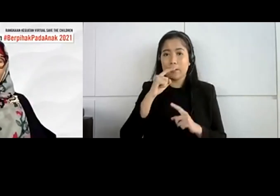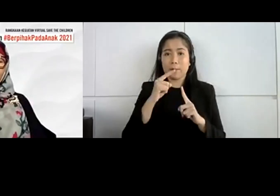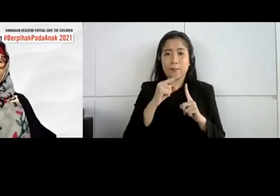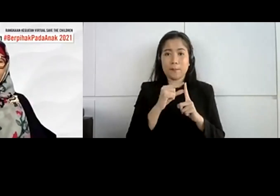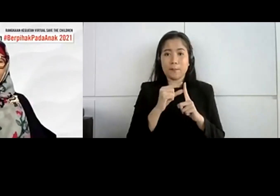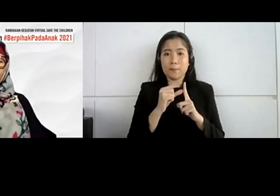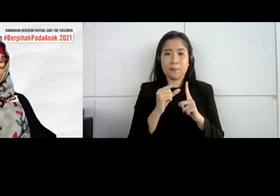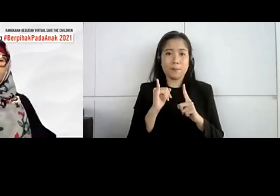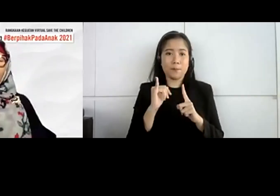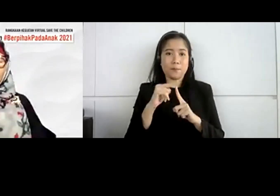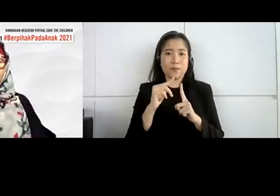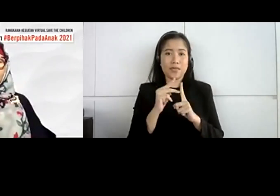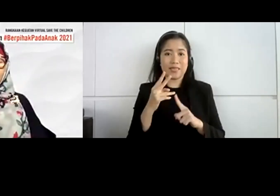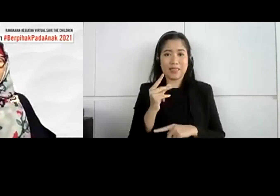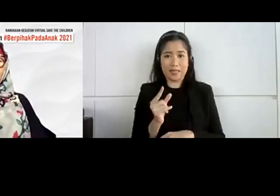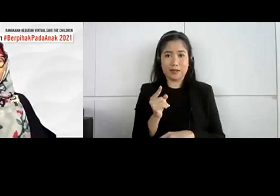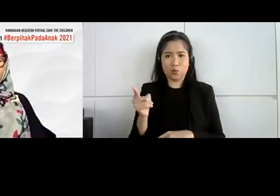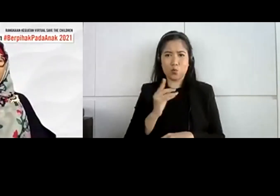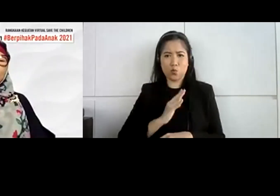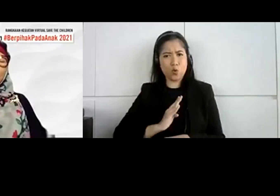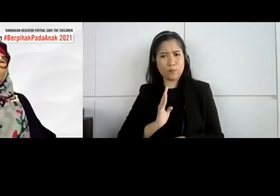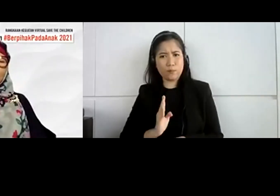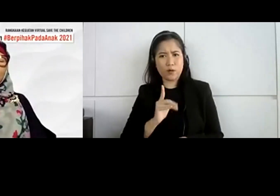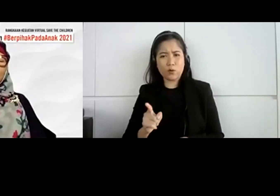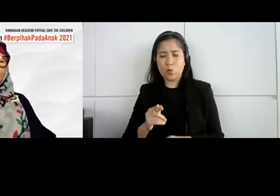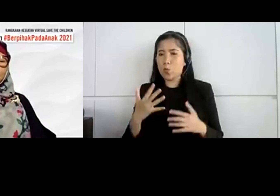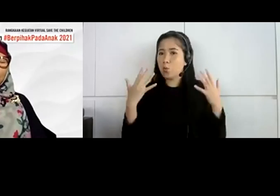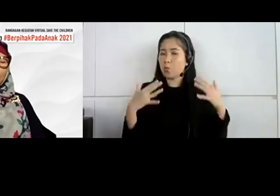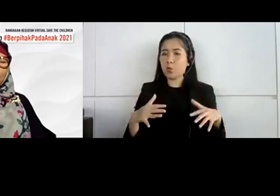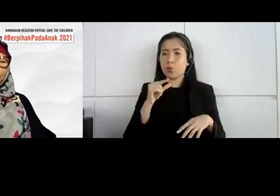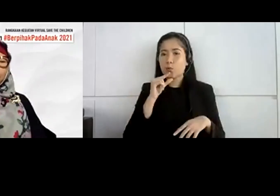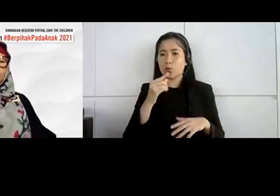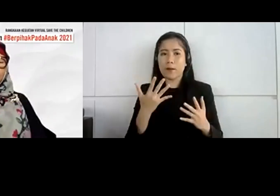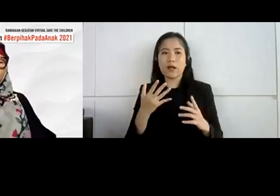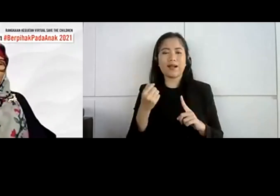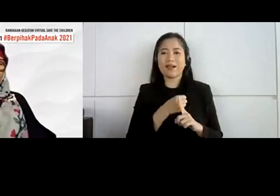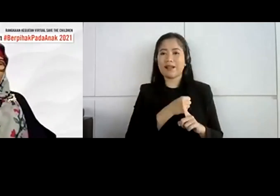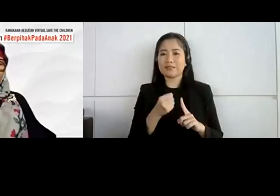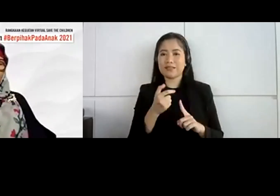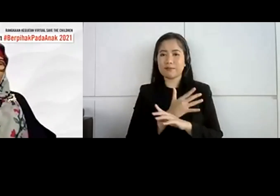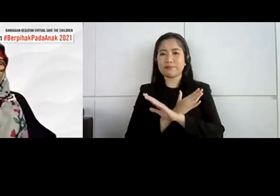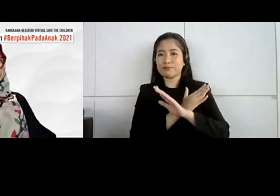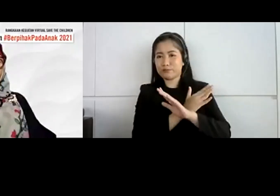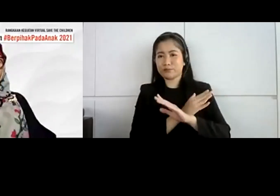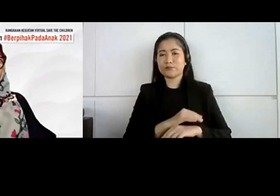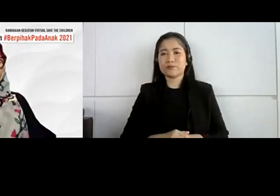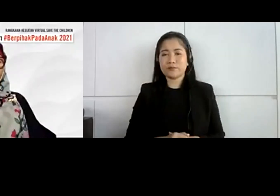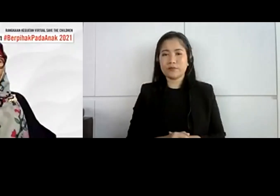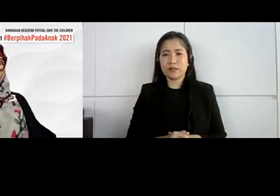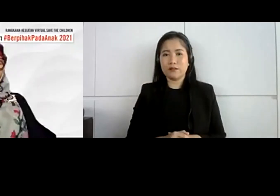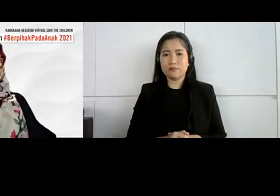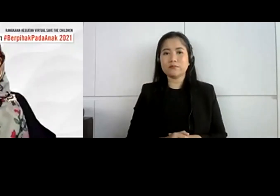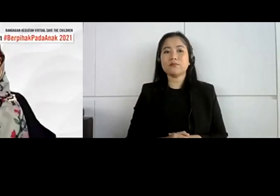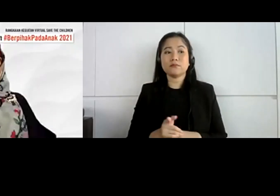yang komitmen luar biasa terhadap pencegahan kekerasan pada anak. Pencegahan pada anak harus